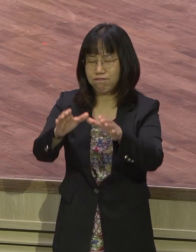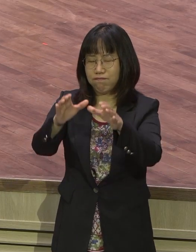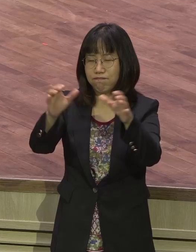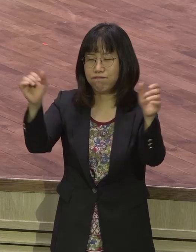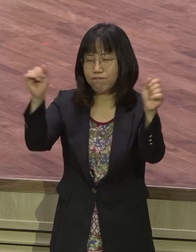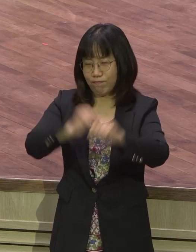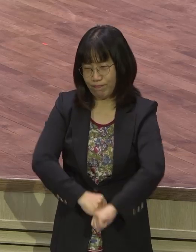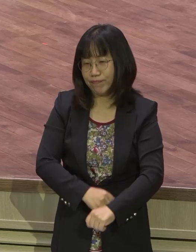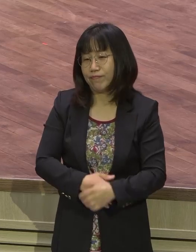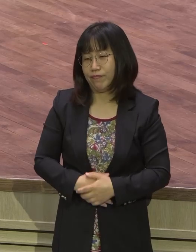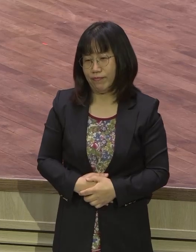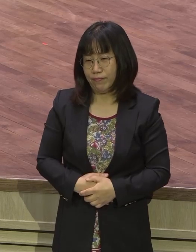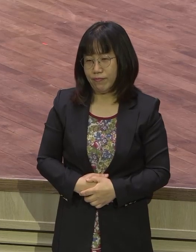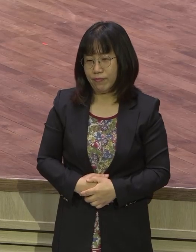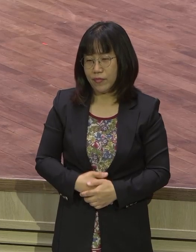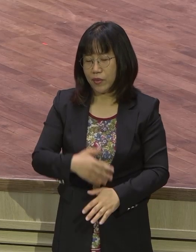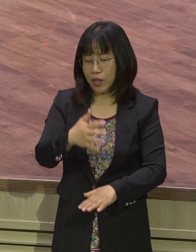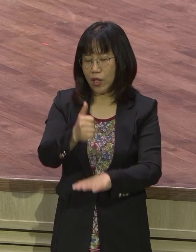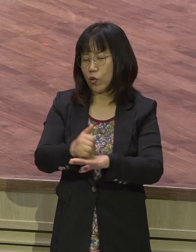아무 소용없어요.